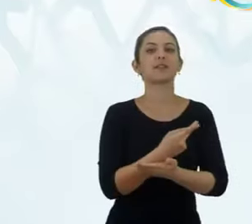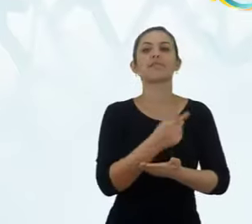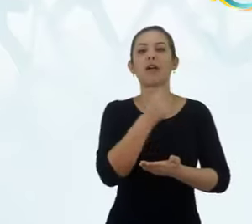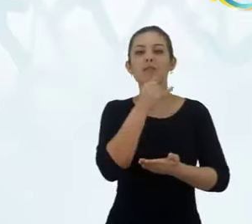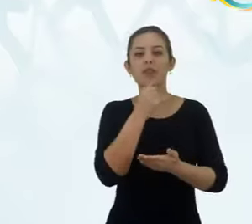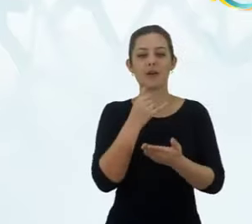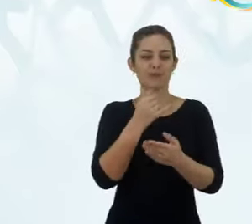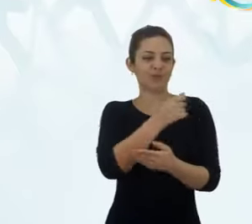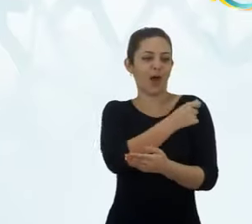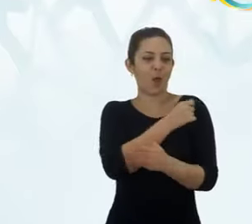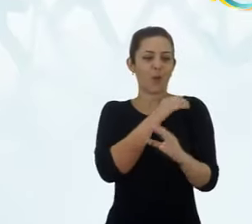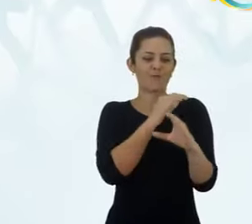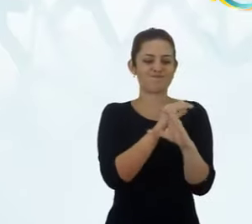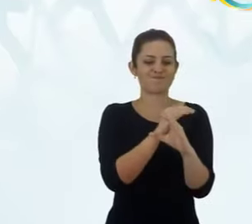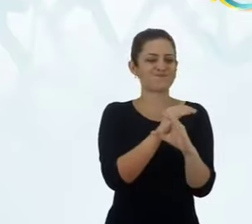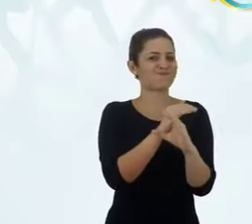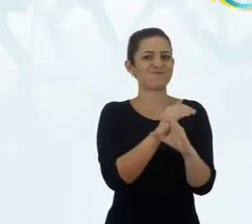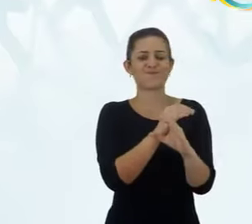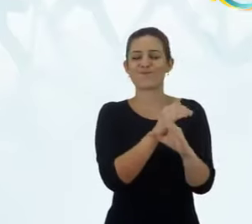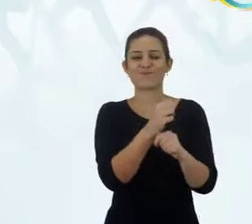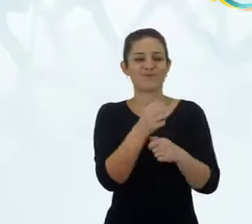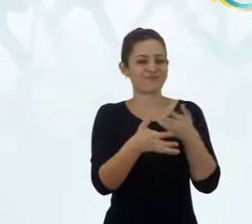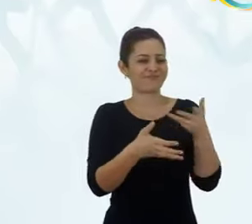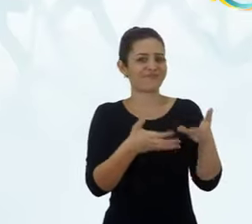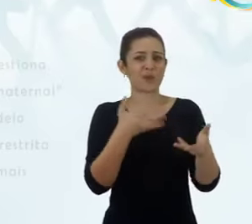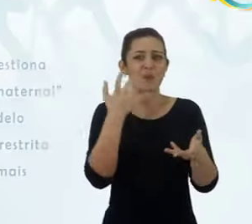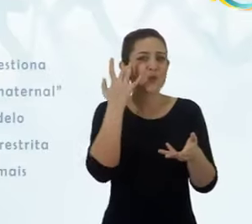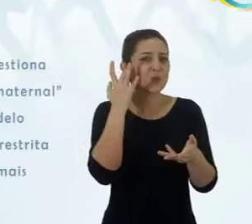um aluno não tem essa troca da Libras?